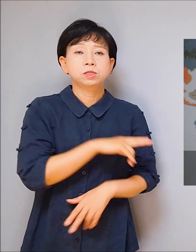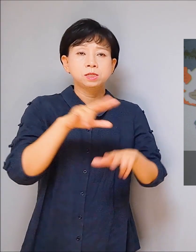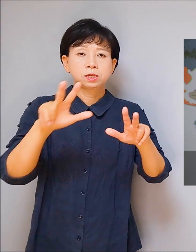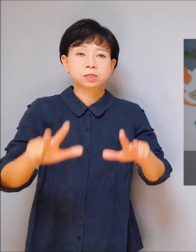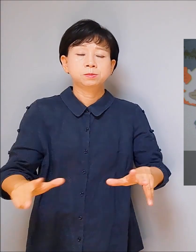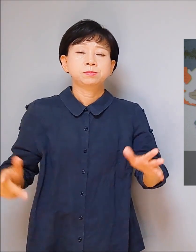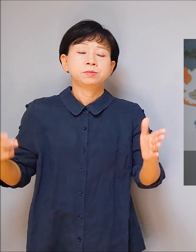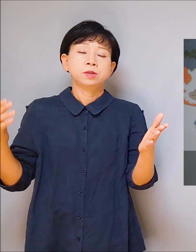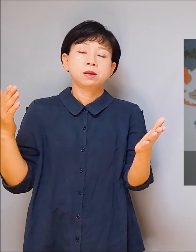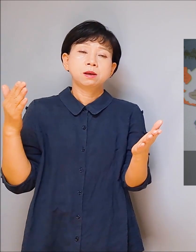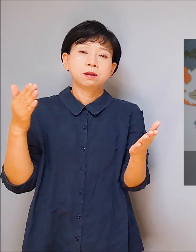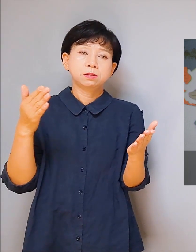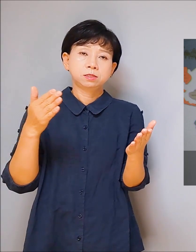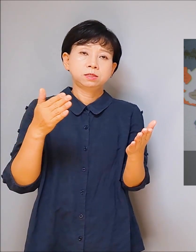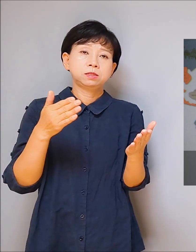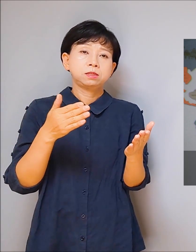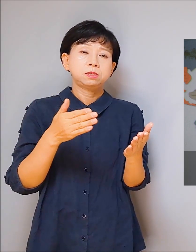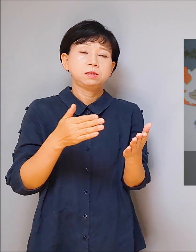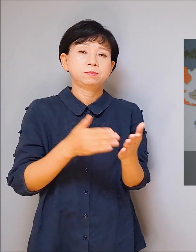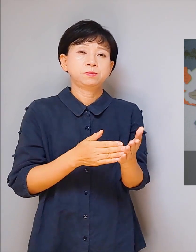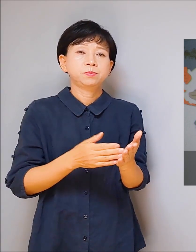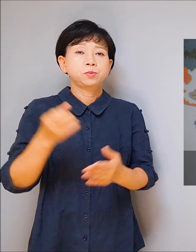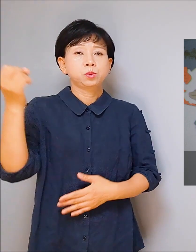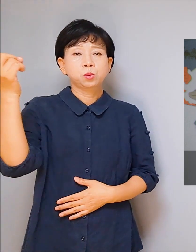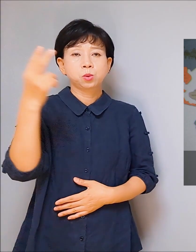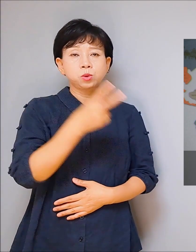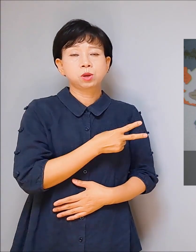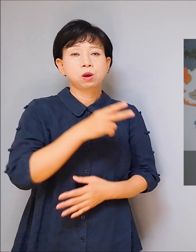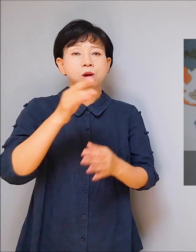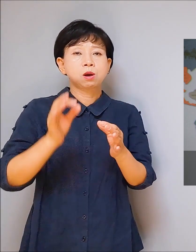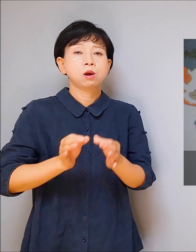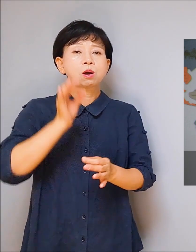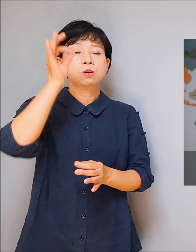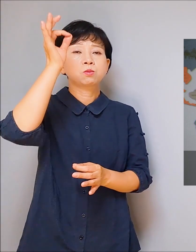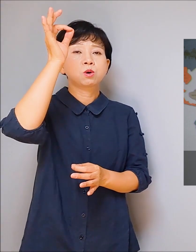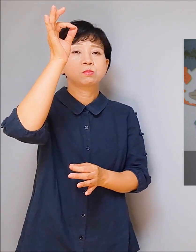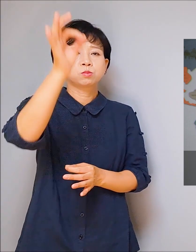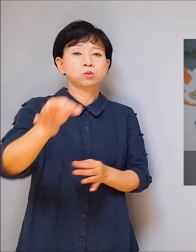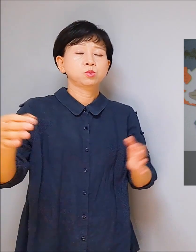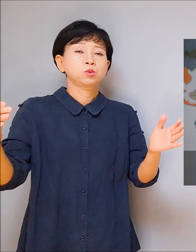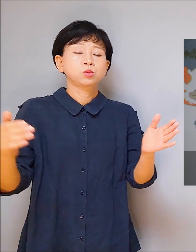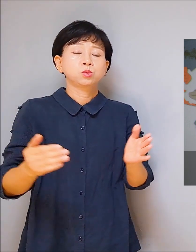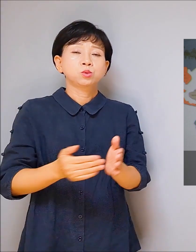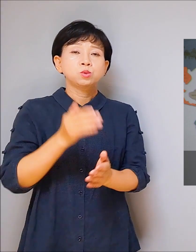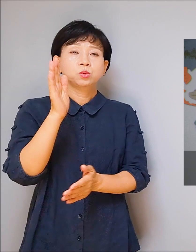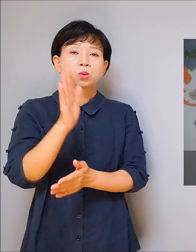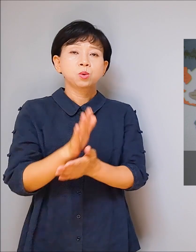대처로 지금까지 또 영원